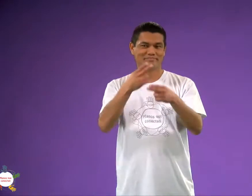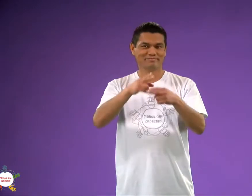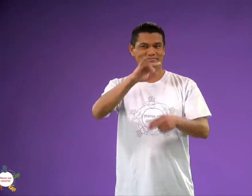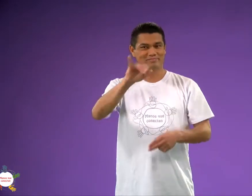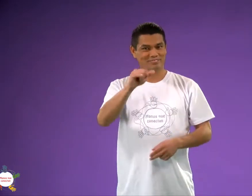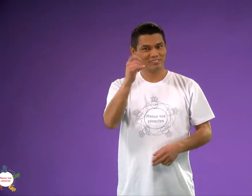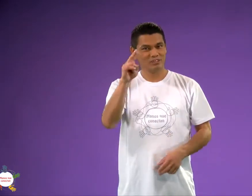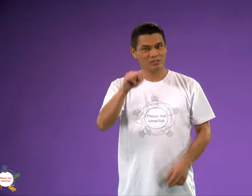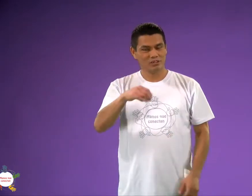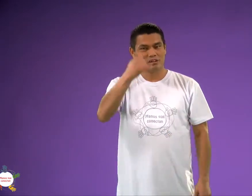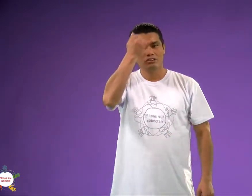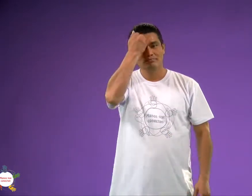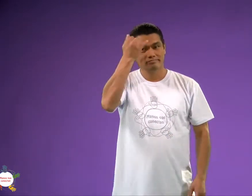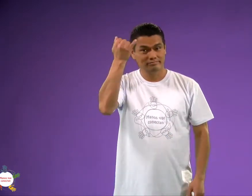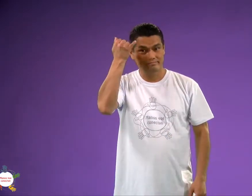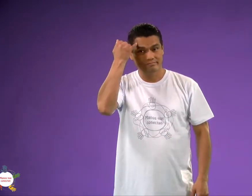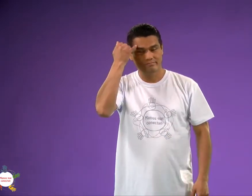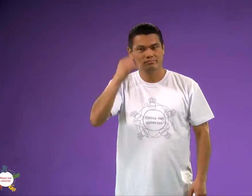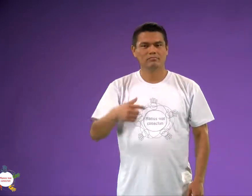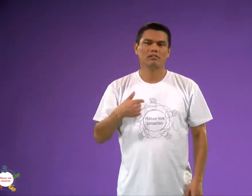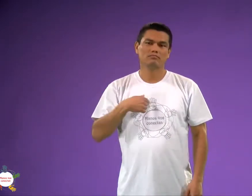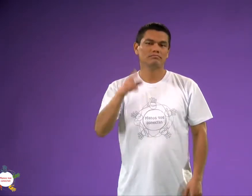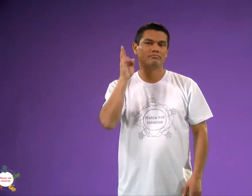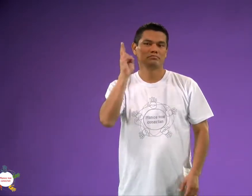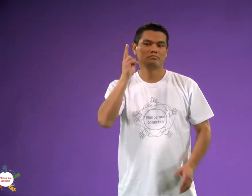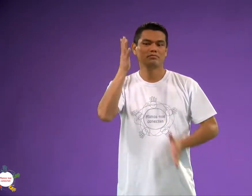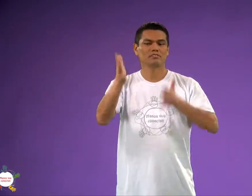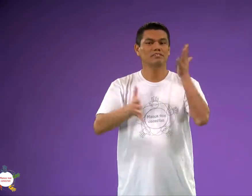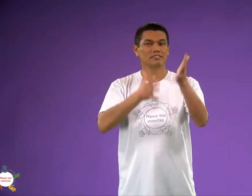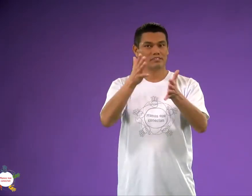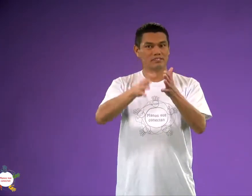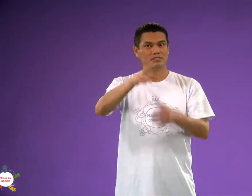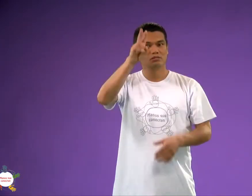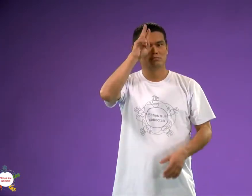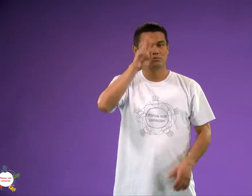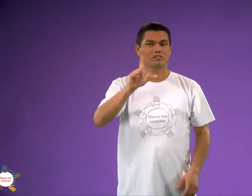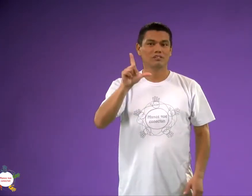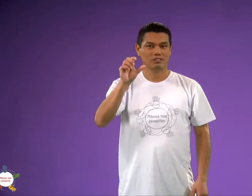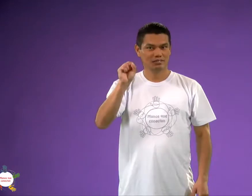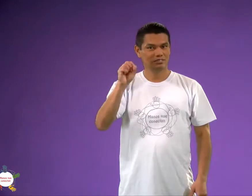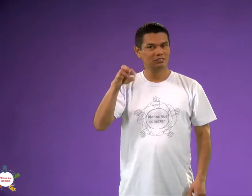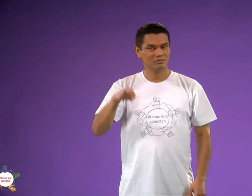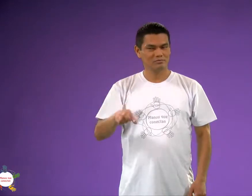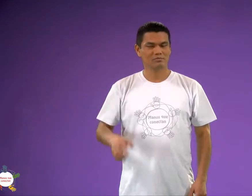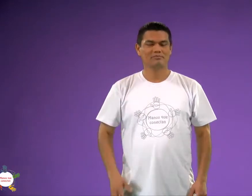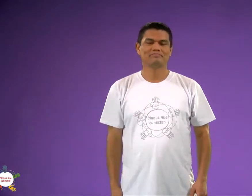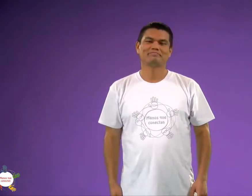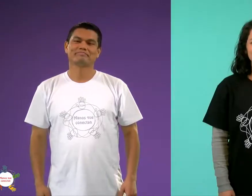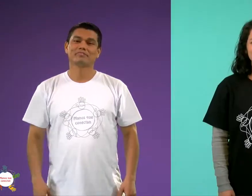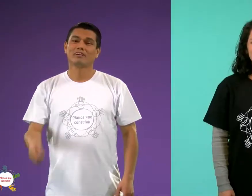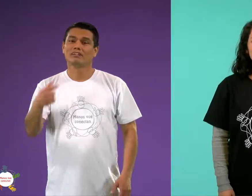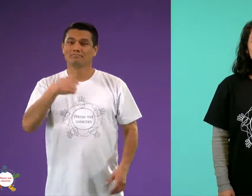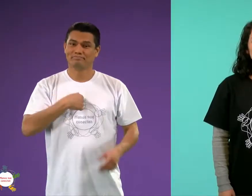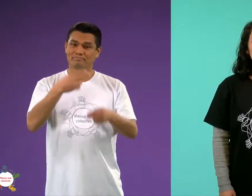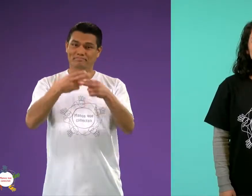Hola, mi nombre es Juan. Esta es mi seña y soy profesor de lengua de señas. Yo soy